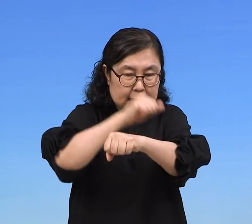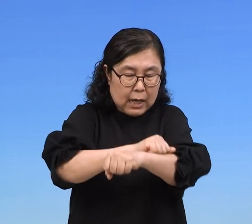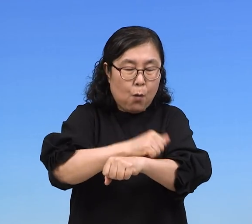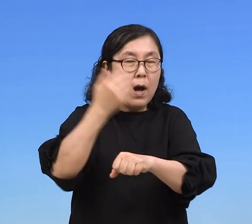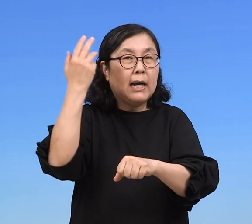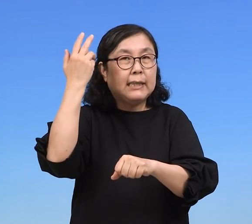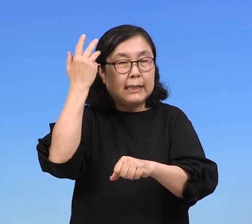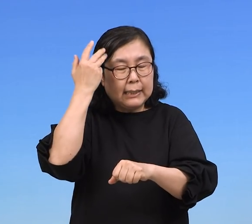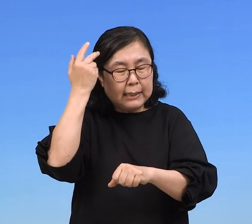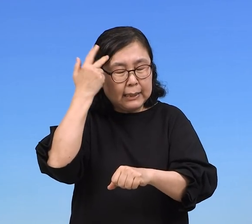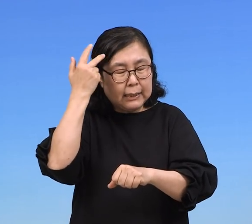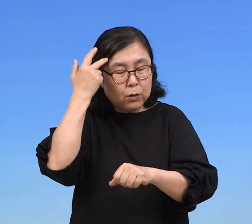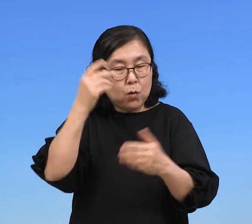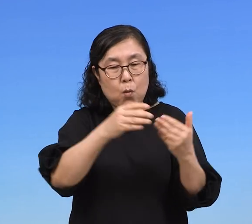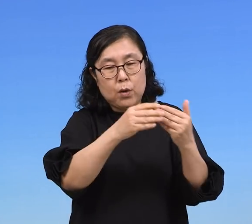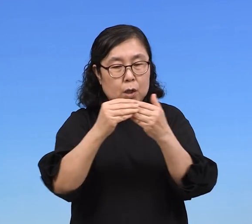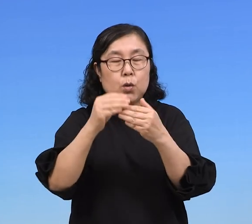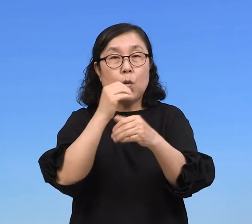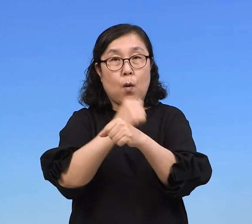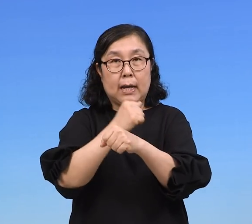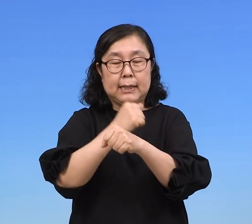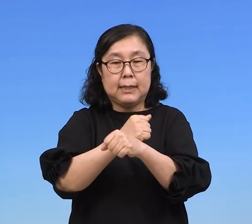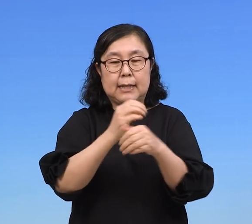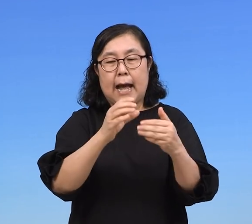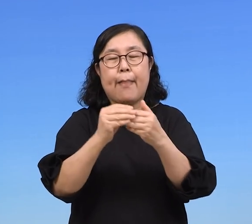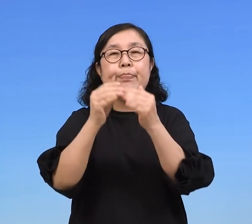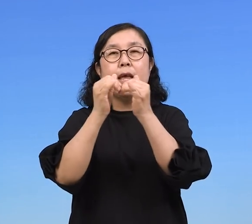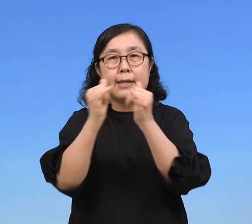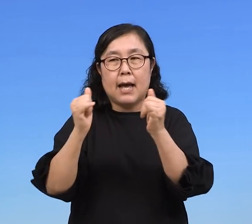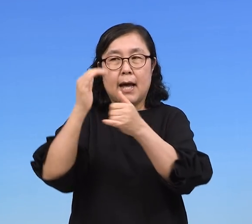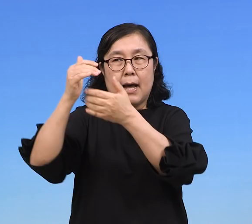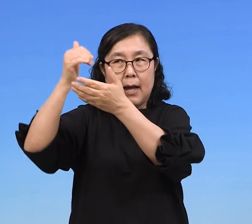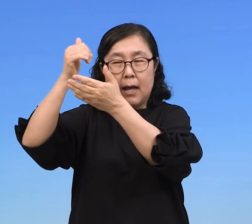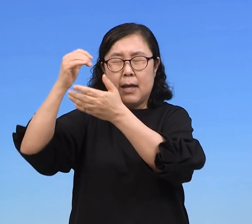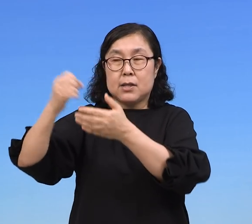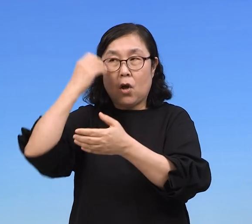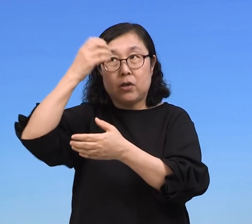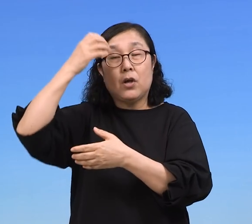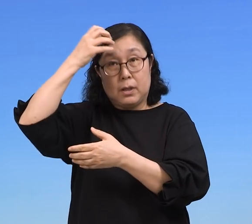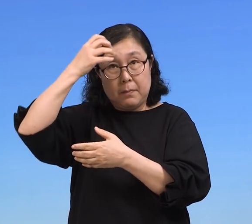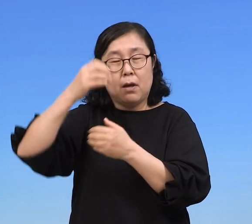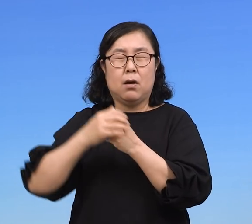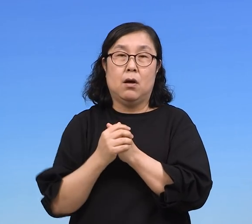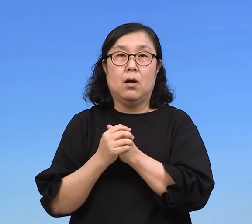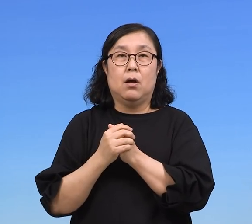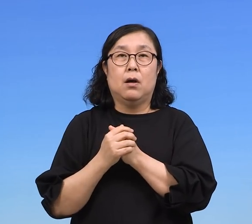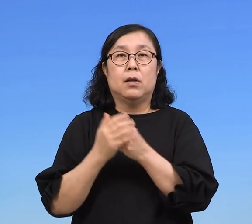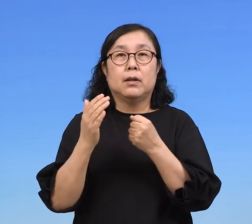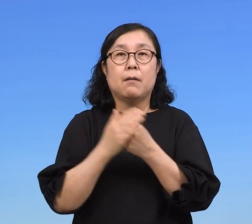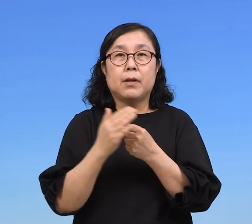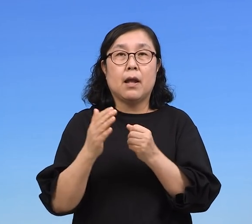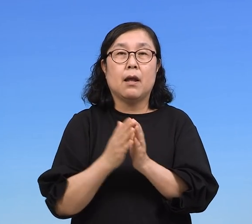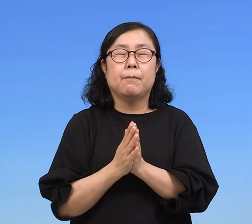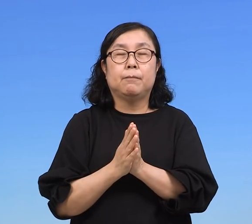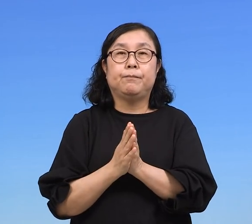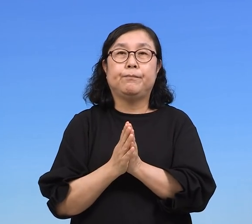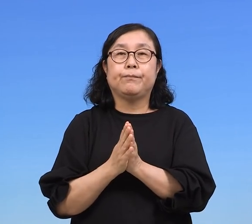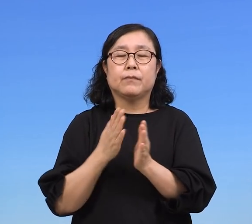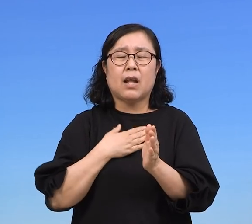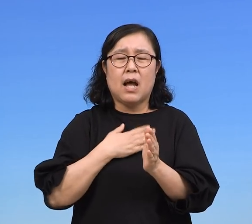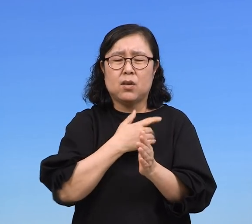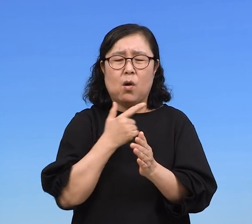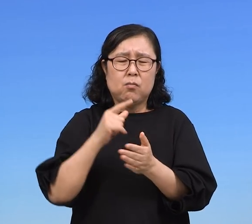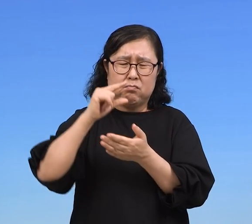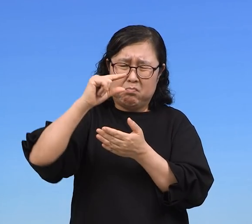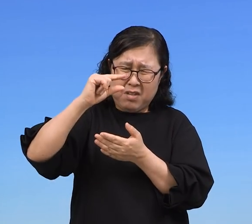그 길로 인도해 주시는 놀라우신 가이드가 성령님이시란 말입니다. 늘 일상 가운데 아버지, 저는